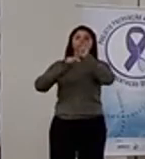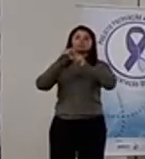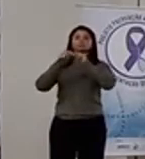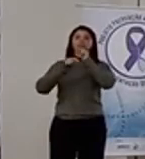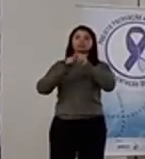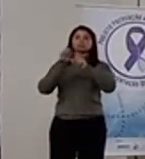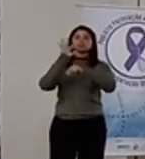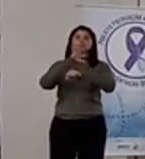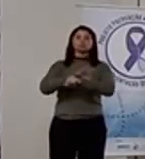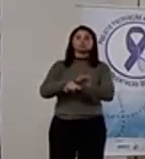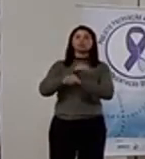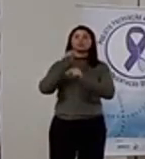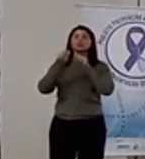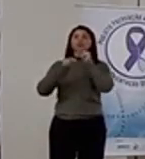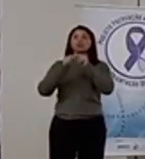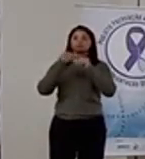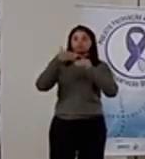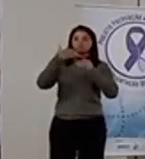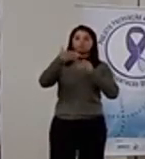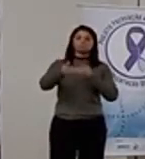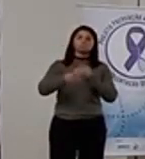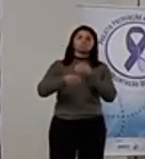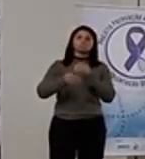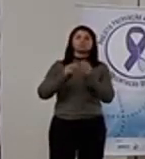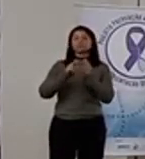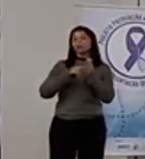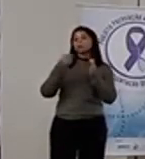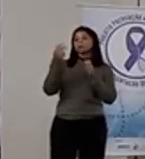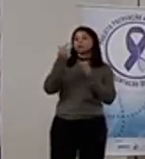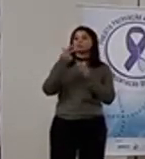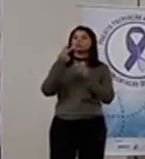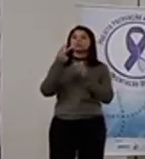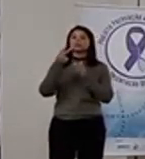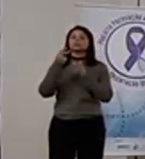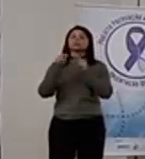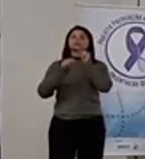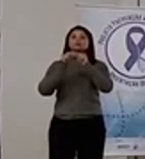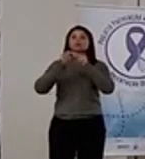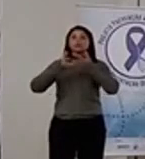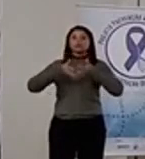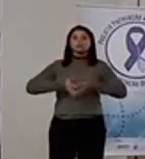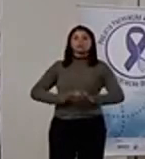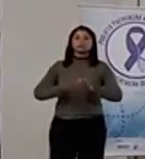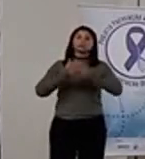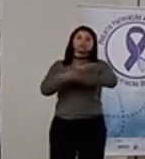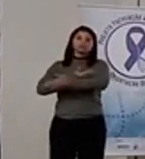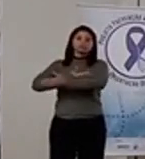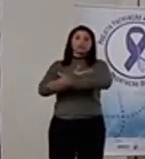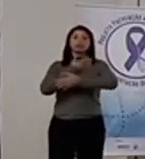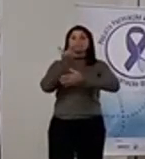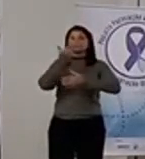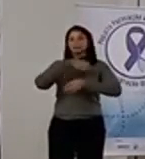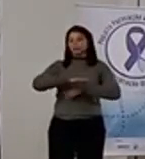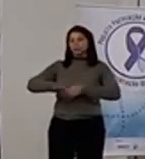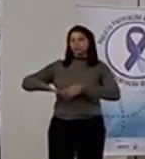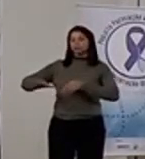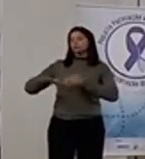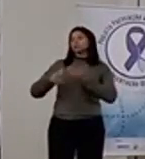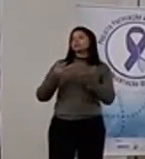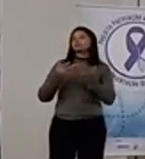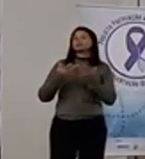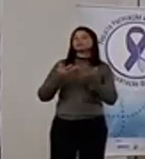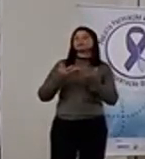E esse dado aqui é importante. 2 a 3% dos recém-nascidos nascem com alguma malformação. Quando eu digo